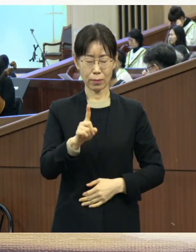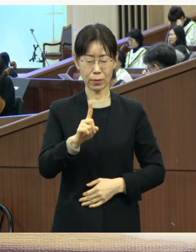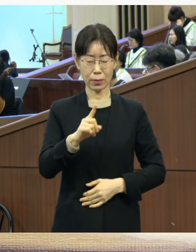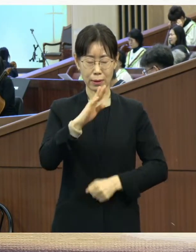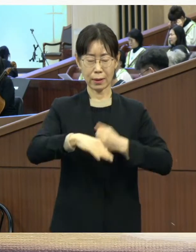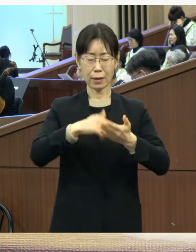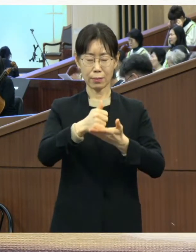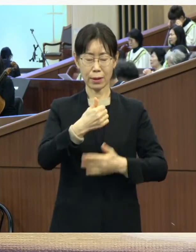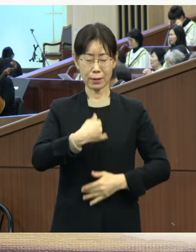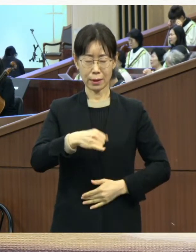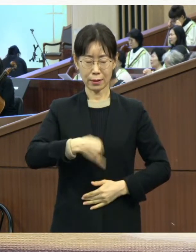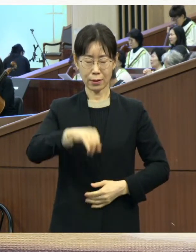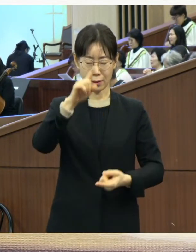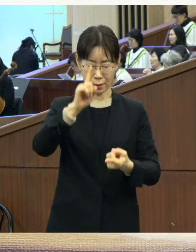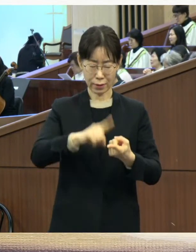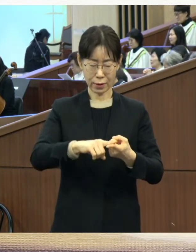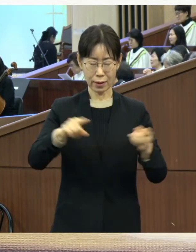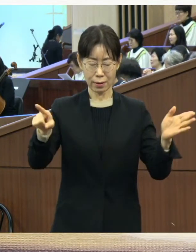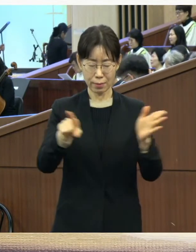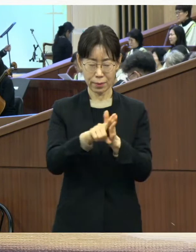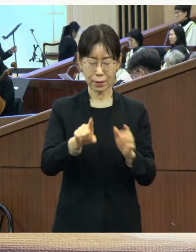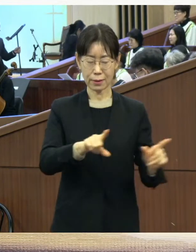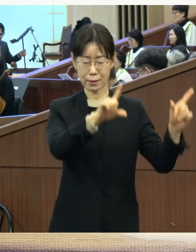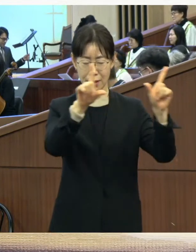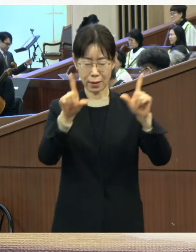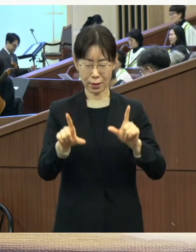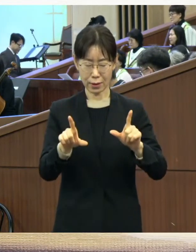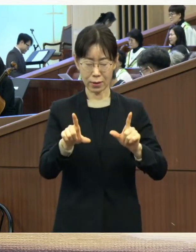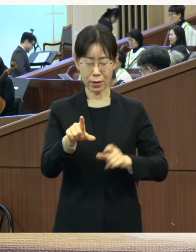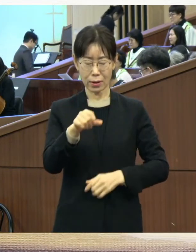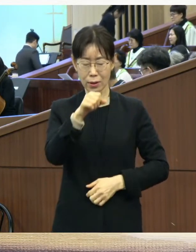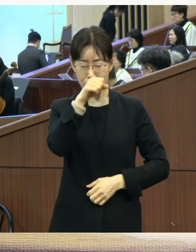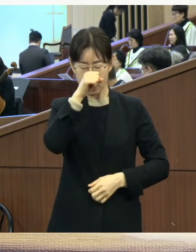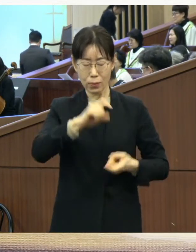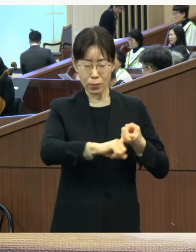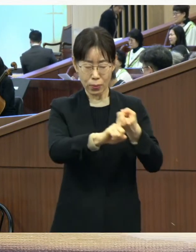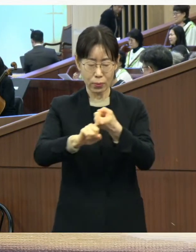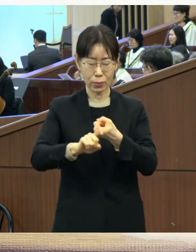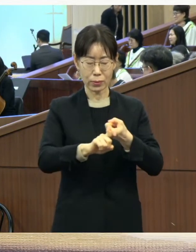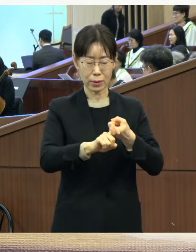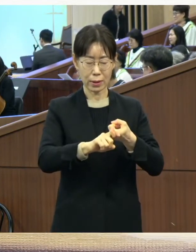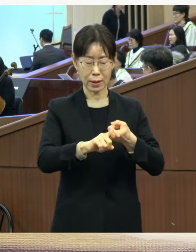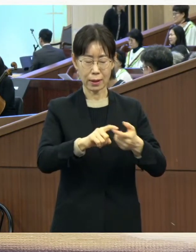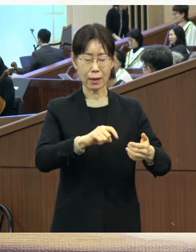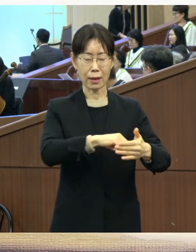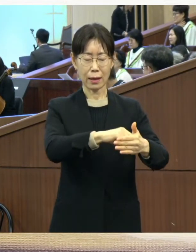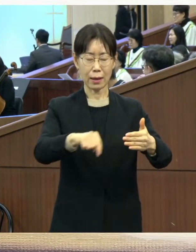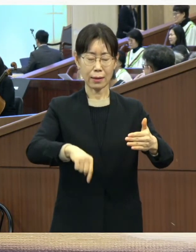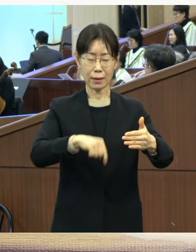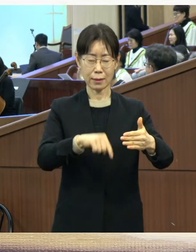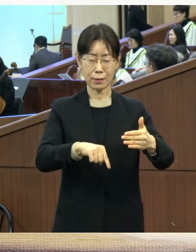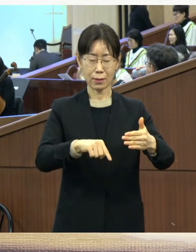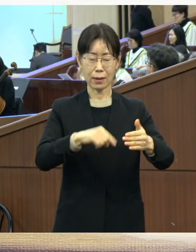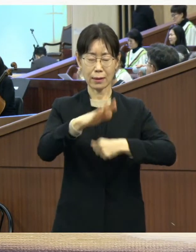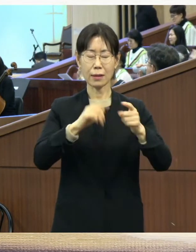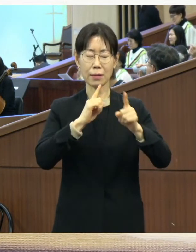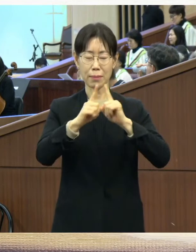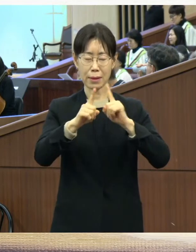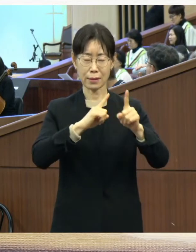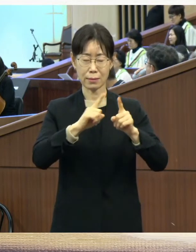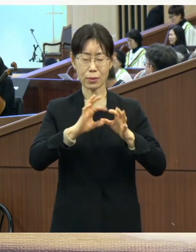자녀로 믿음 생활하게 하시고 좋은 공동체 안에서 말씀으로 또